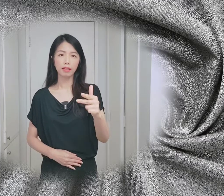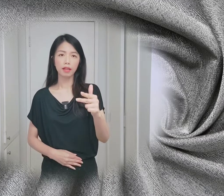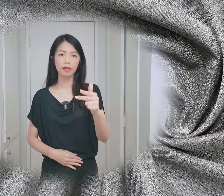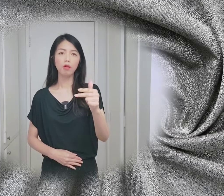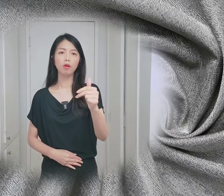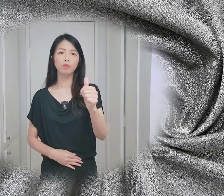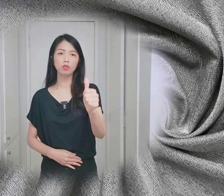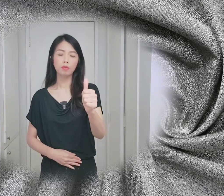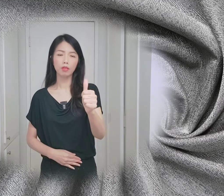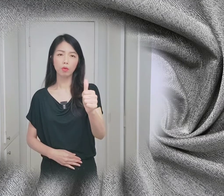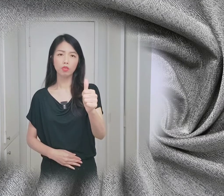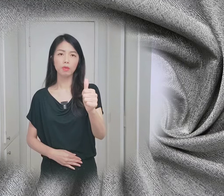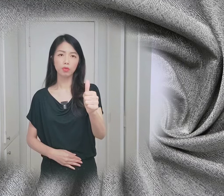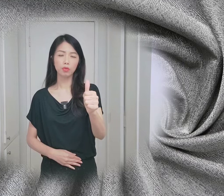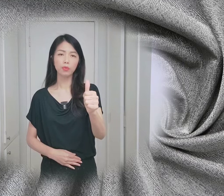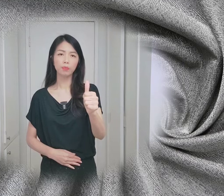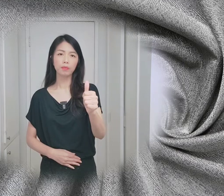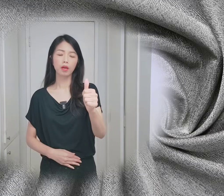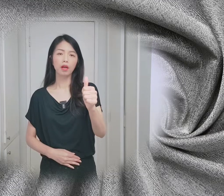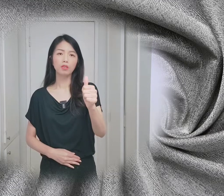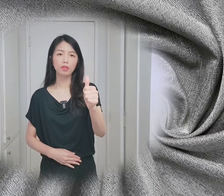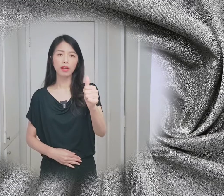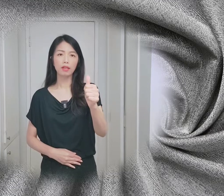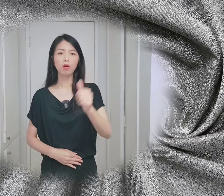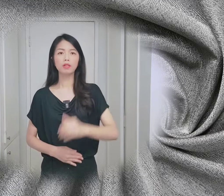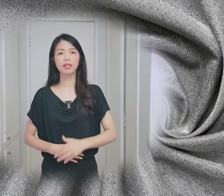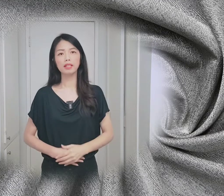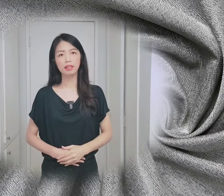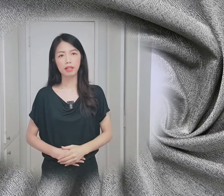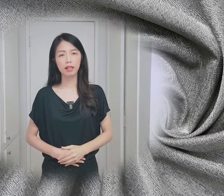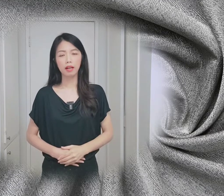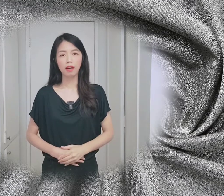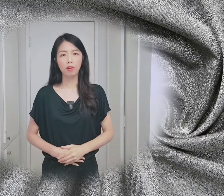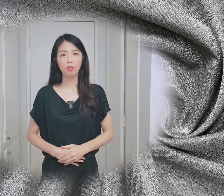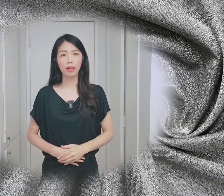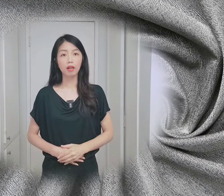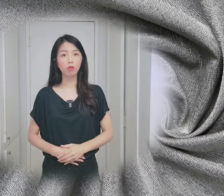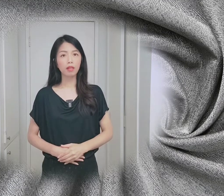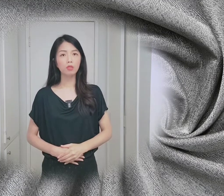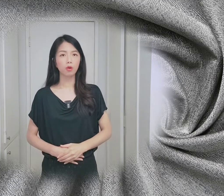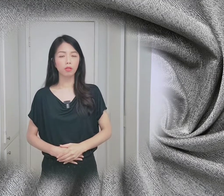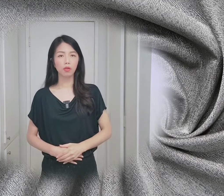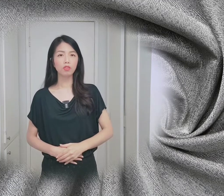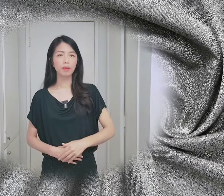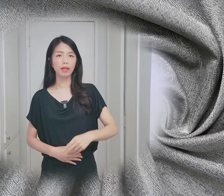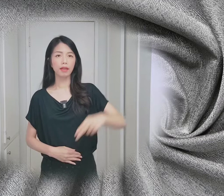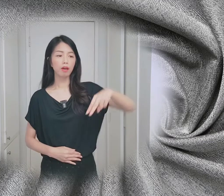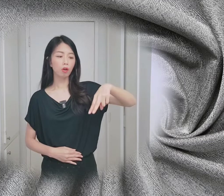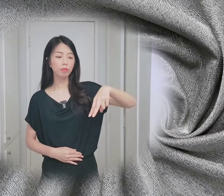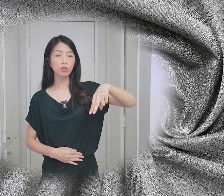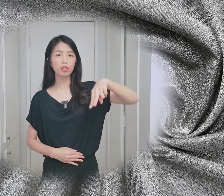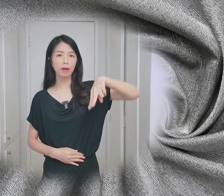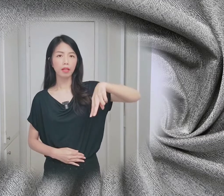이 상태에서 검지, 중지만 접어주시면 주께서 지나시는 길. 아까 걷다 수어 그대로 해주시면